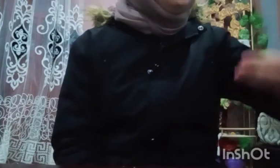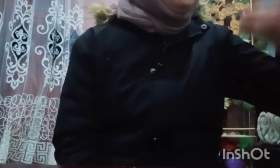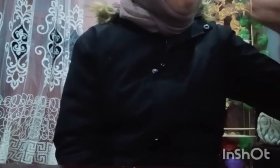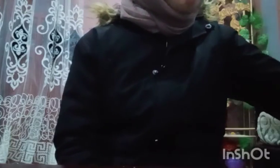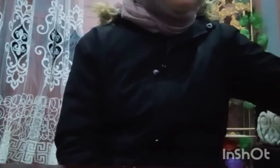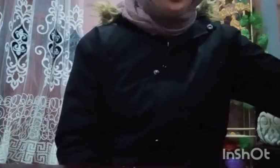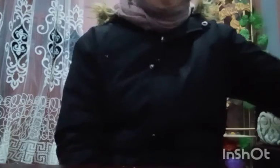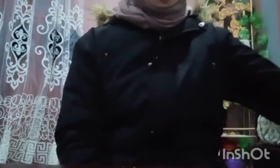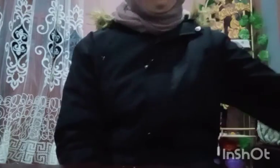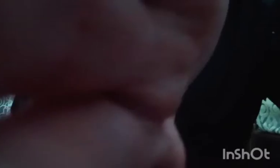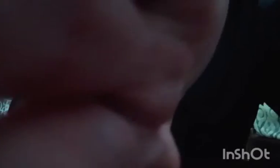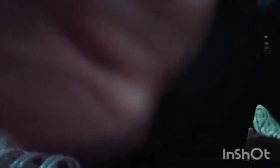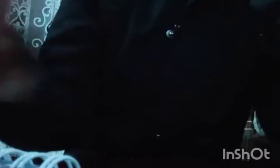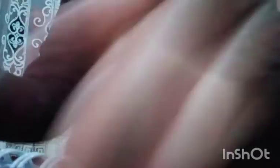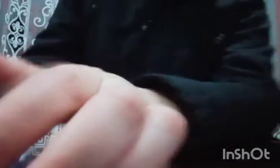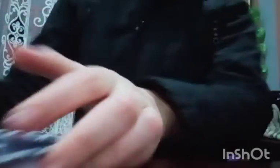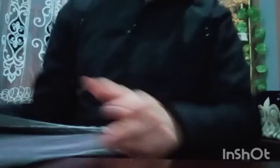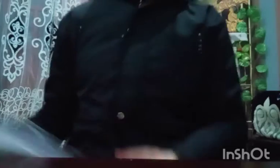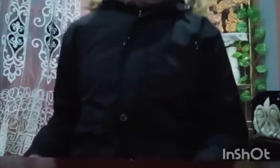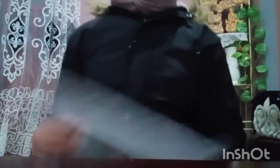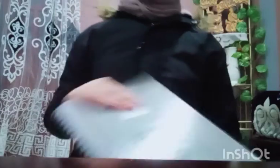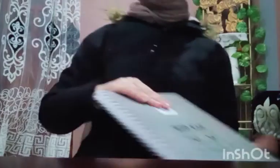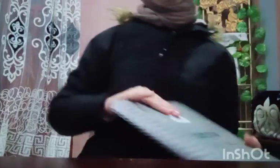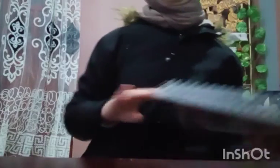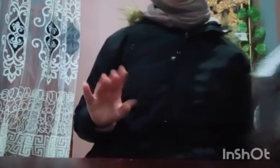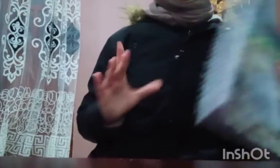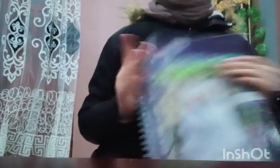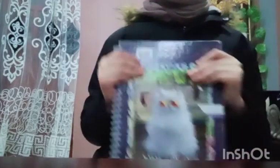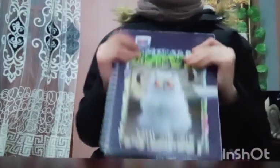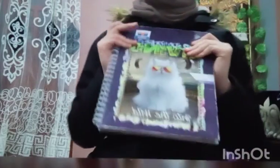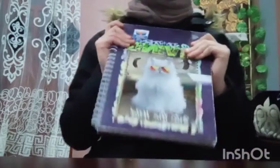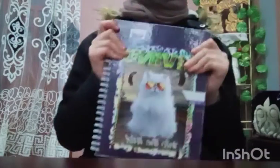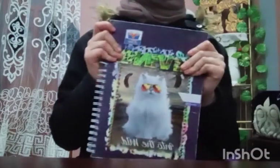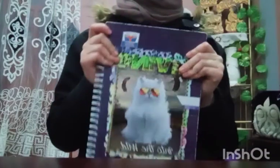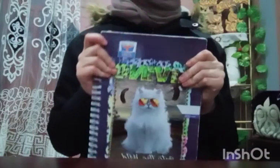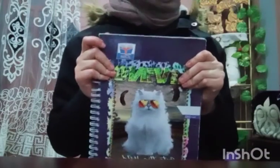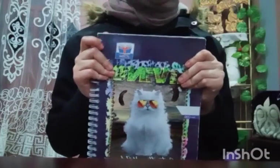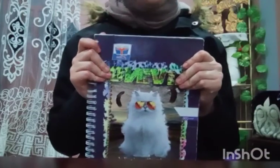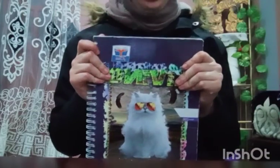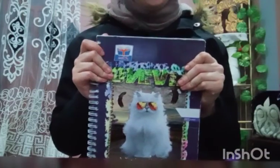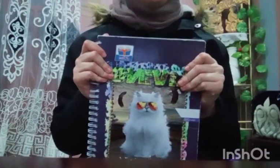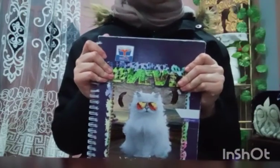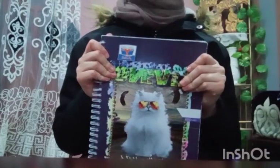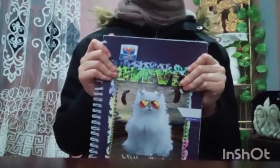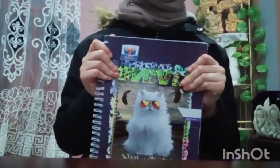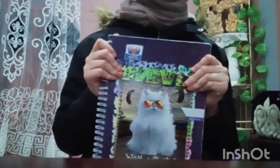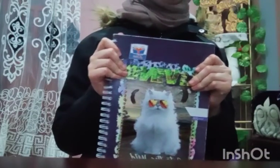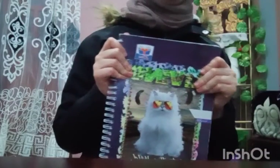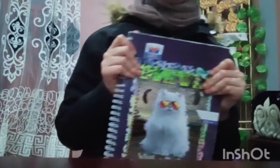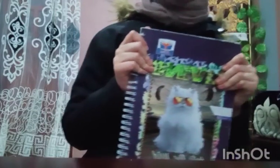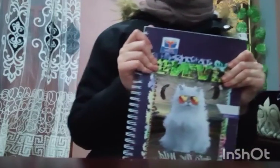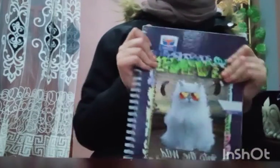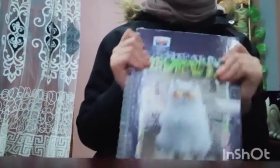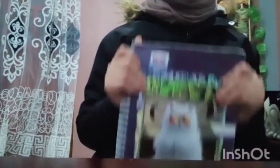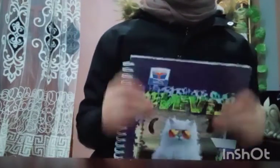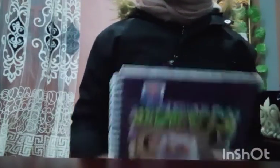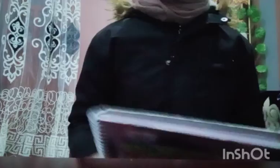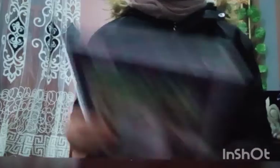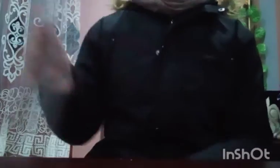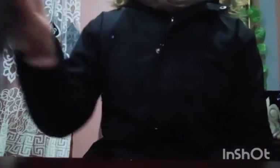حق حقه. سوري انا مش كنت ندير كذلك. نشكر ربي سبحانه على كل حاجه فتصالي في حياتي،